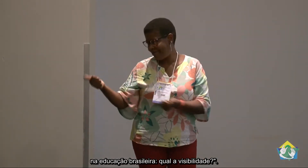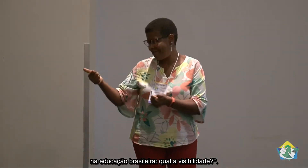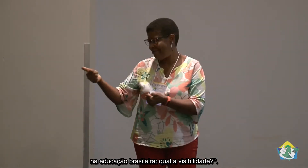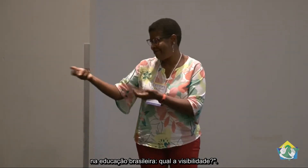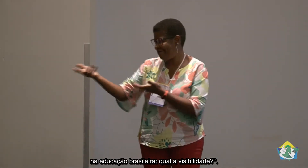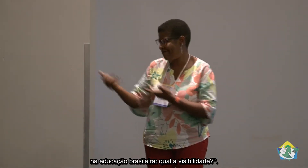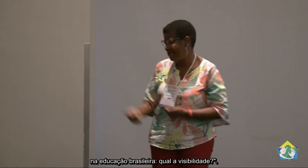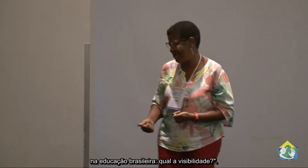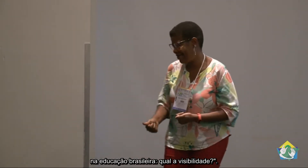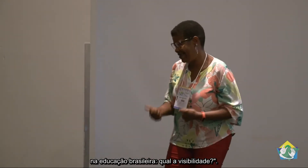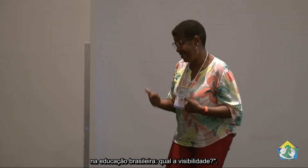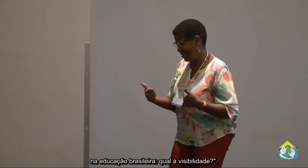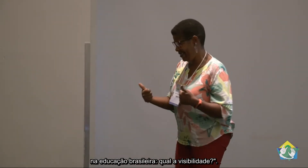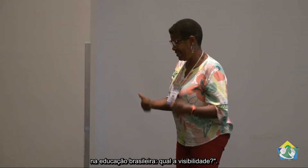brasileira. Qual visibilidade?